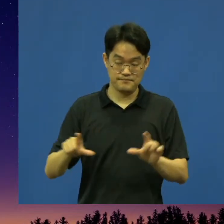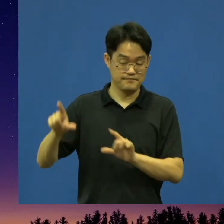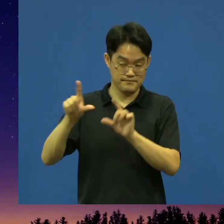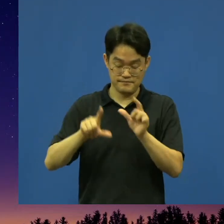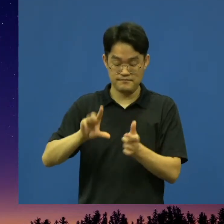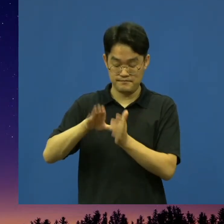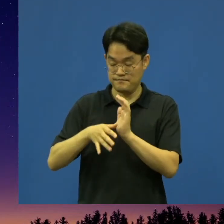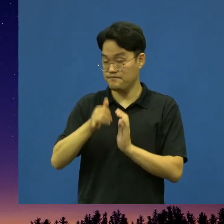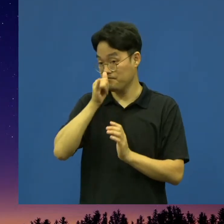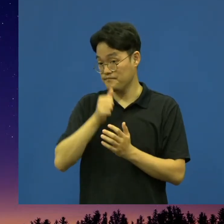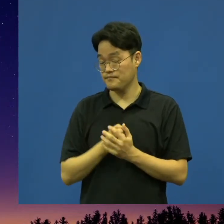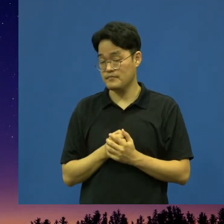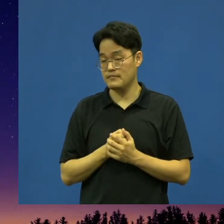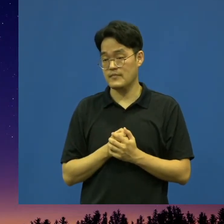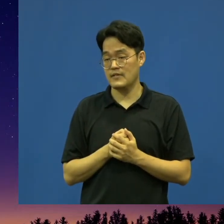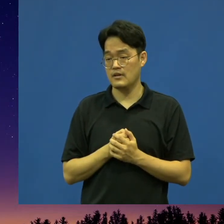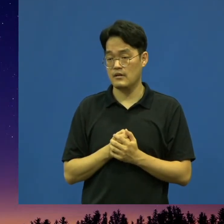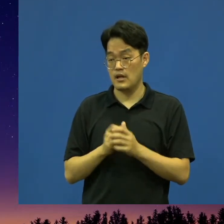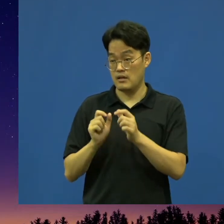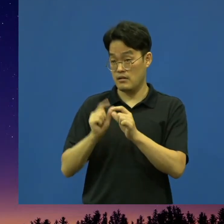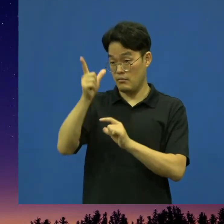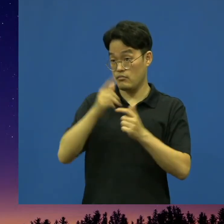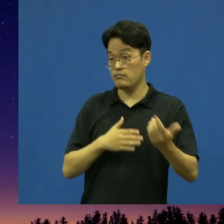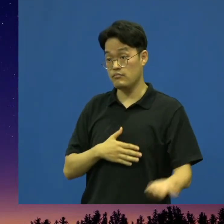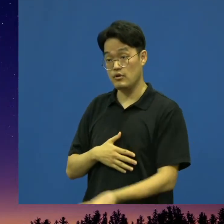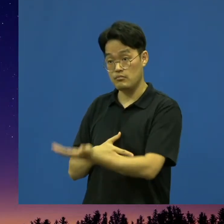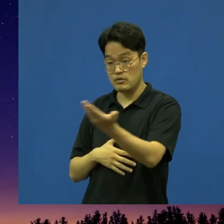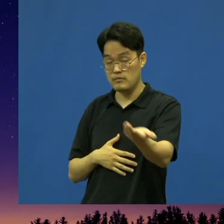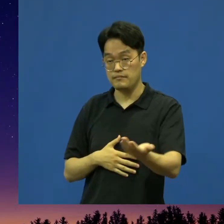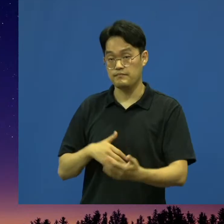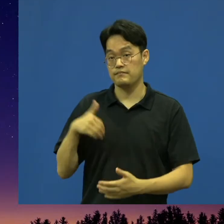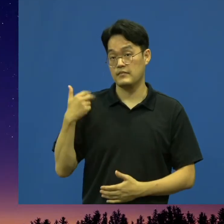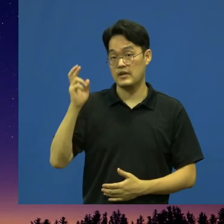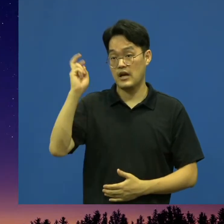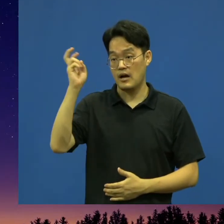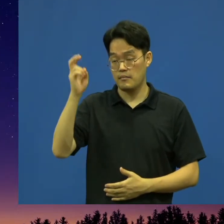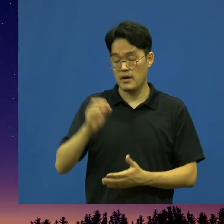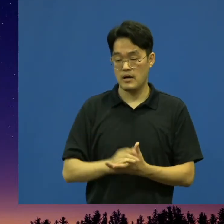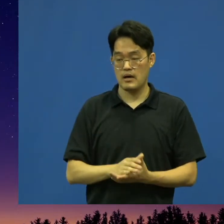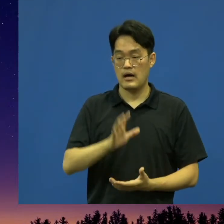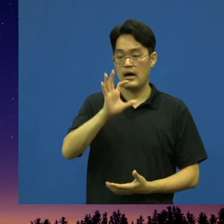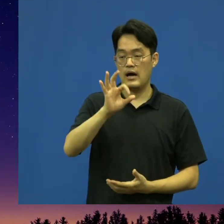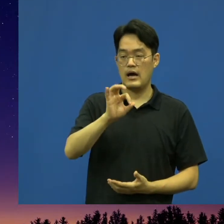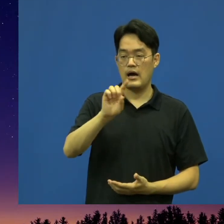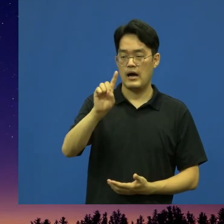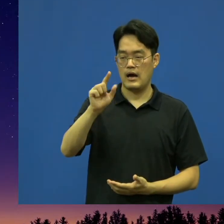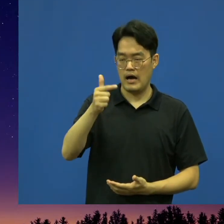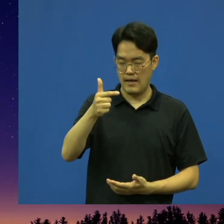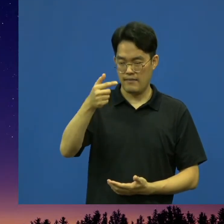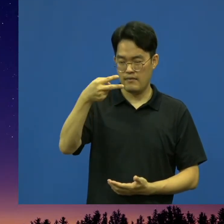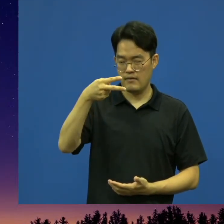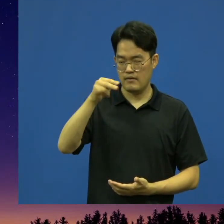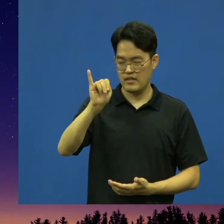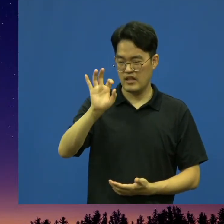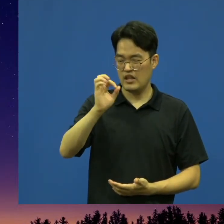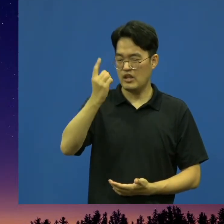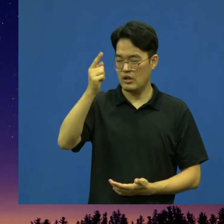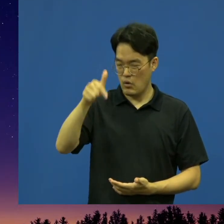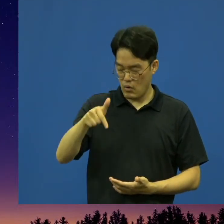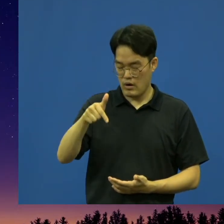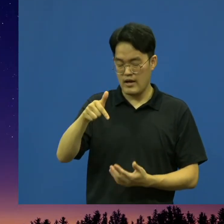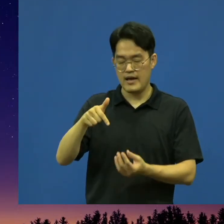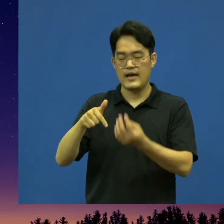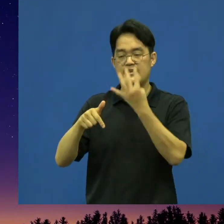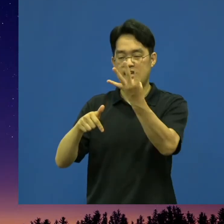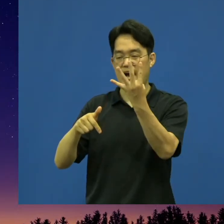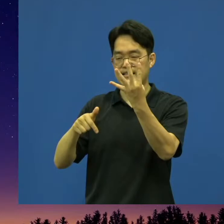아마 대부분의 성도들이 잘 못 들어봤을 텐데 안티오쿠스 4세 에피파네스라는 특별한